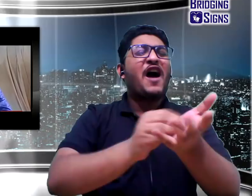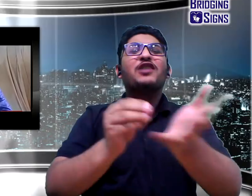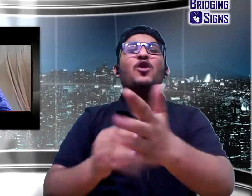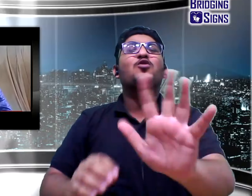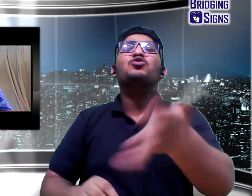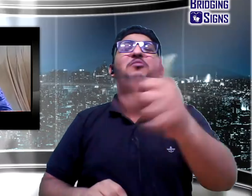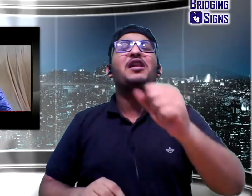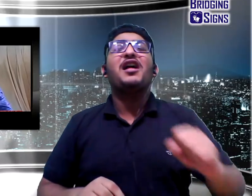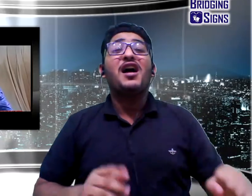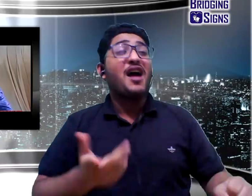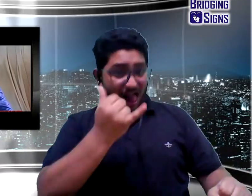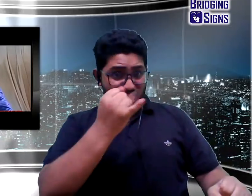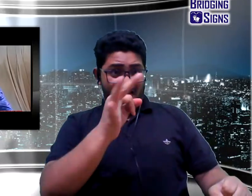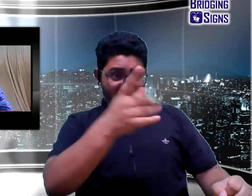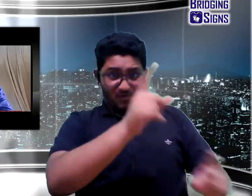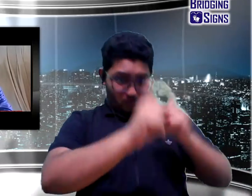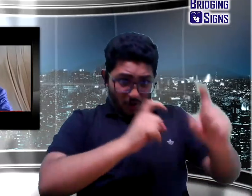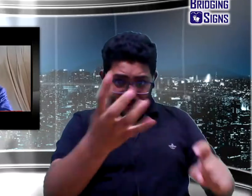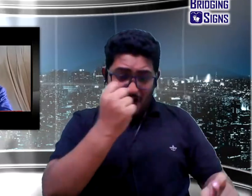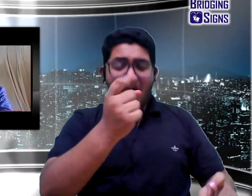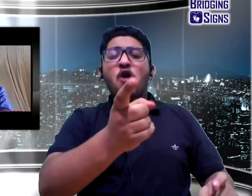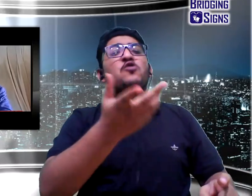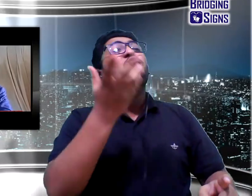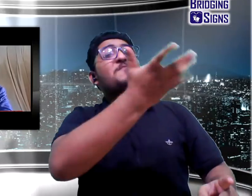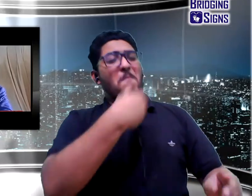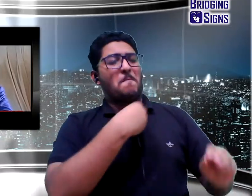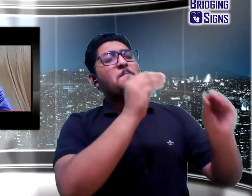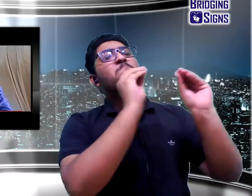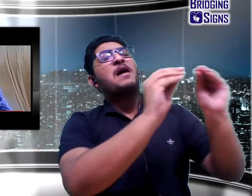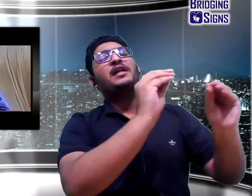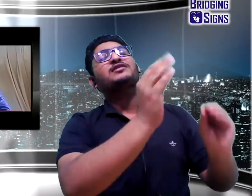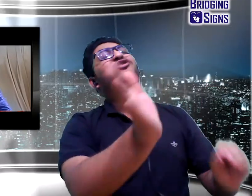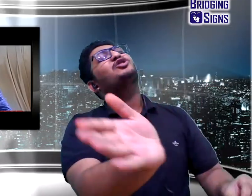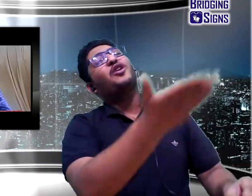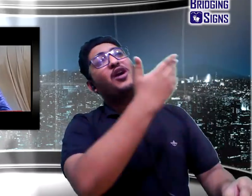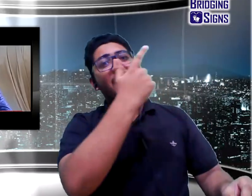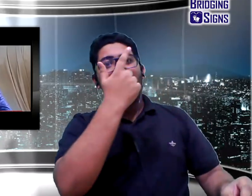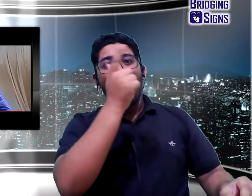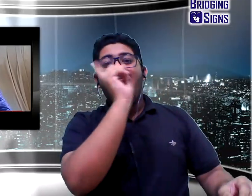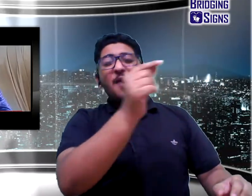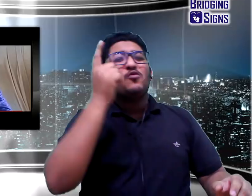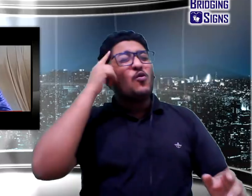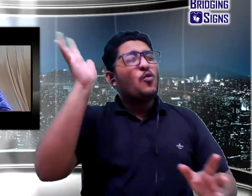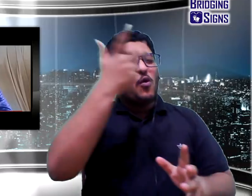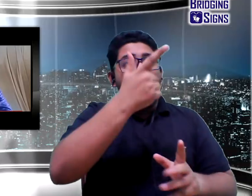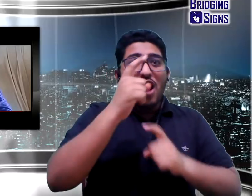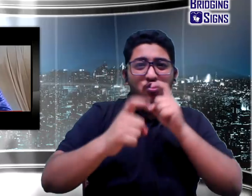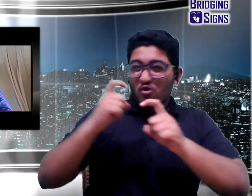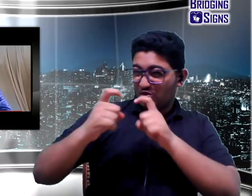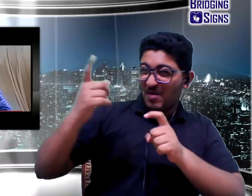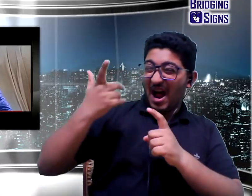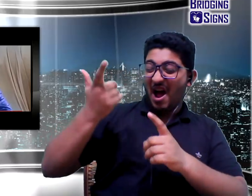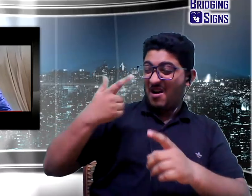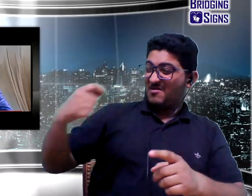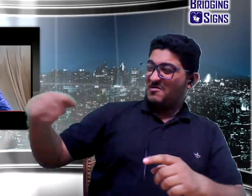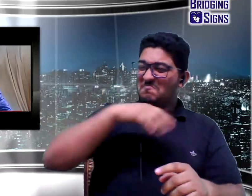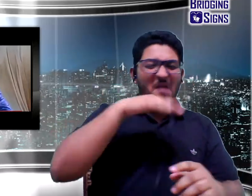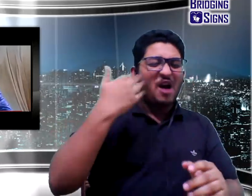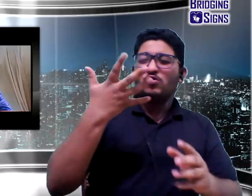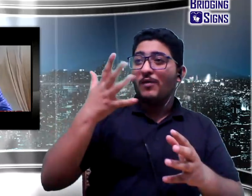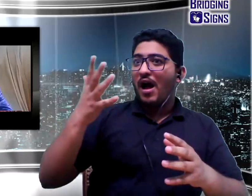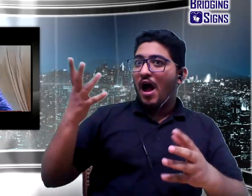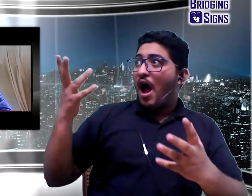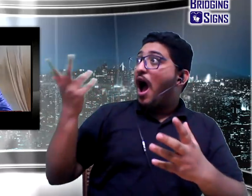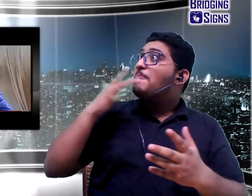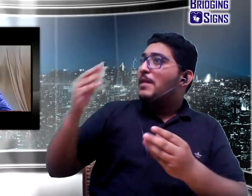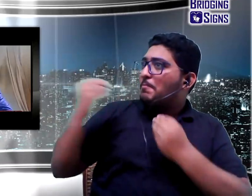से, मारना हो तो मार डालो एहसान से, दुश्मन मर नहीं सकता कभी नुकसान से और सर उठा